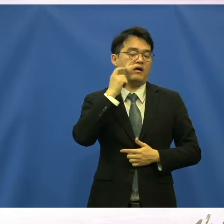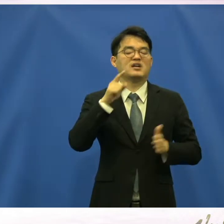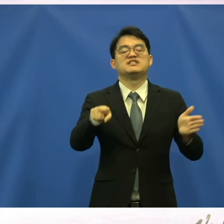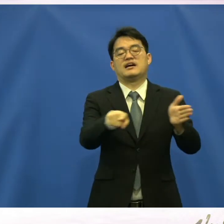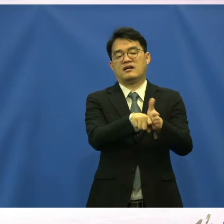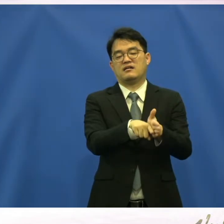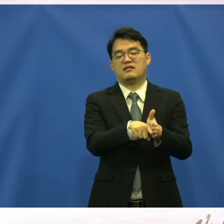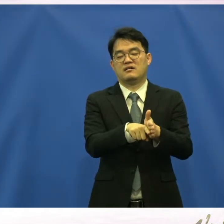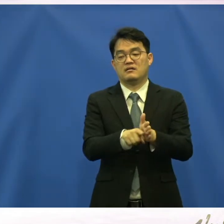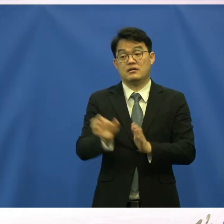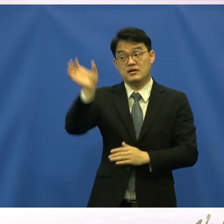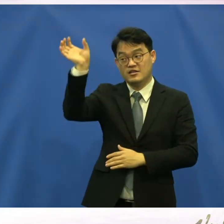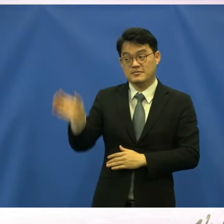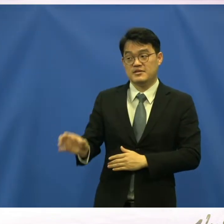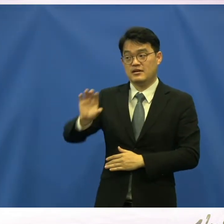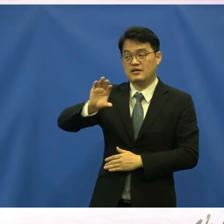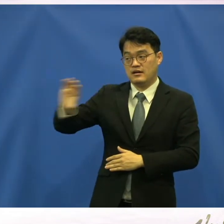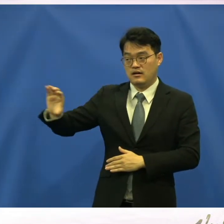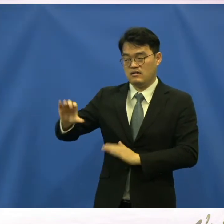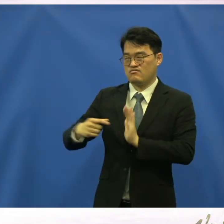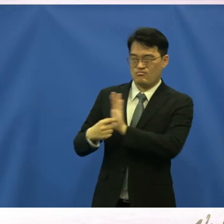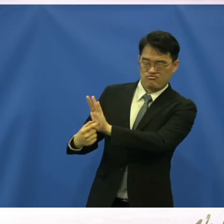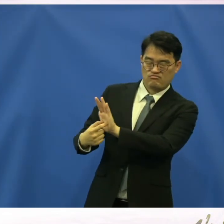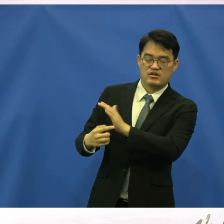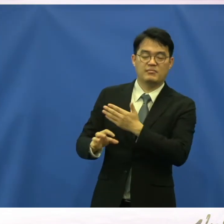신앙도 가짜고 또